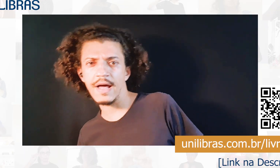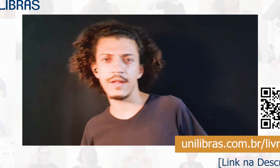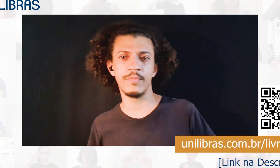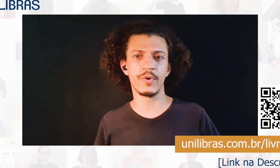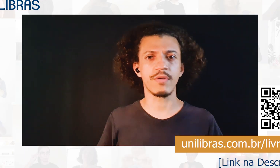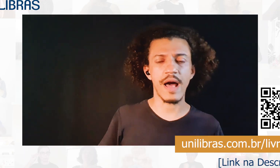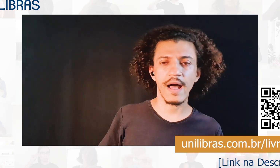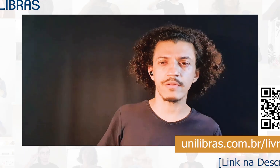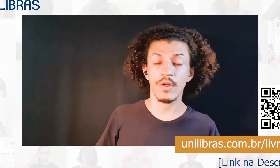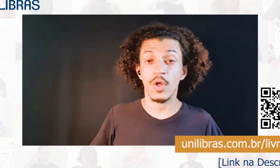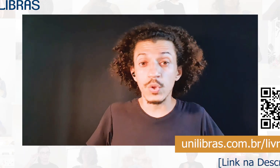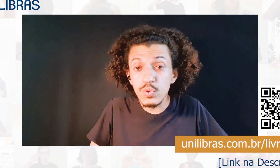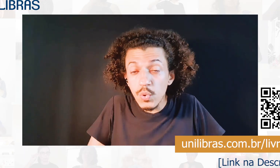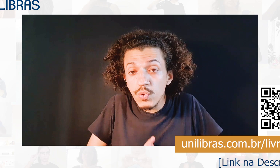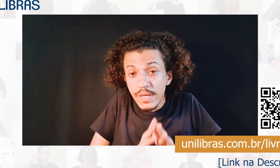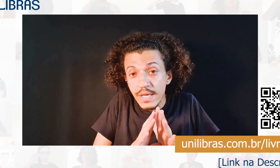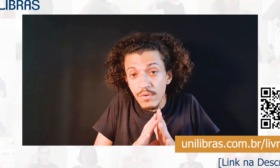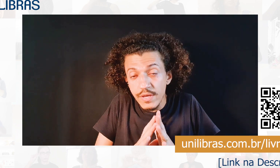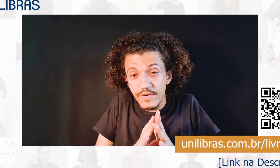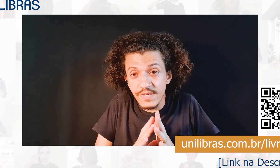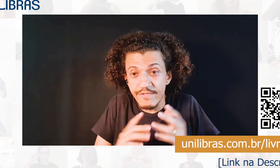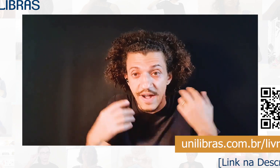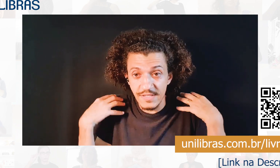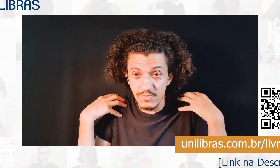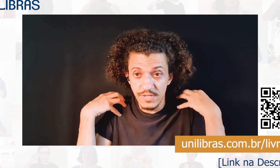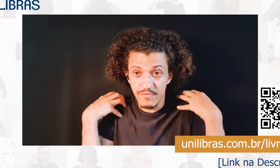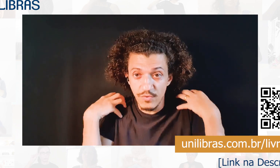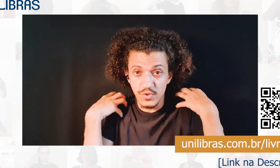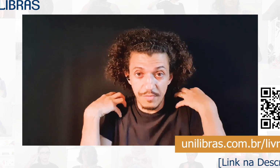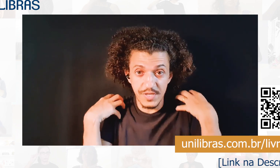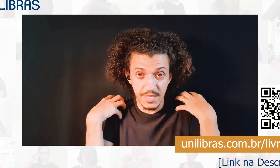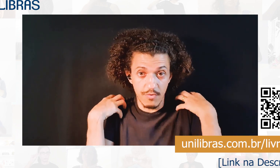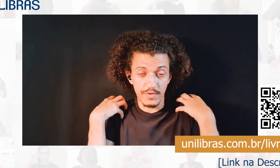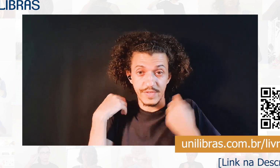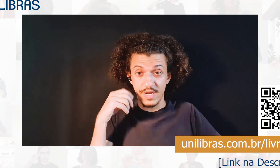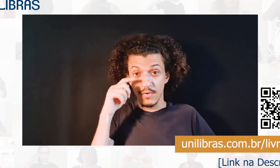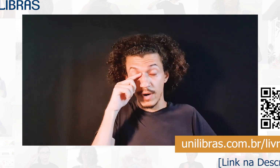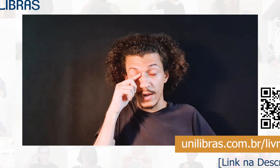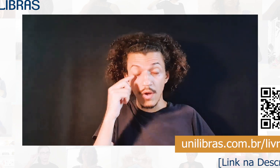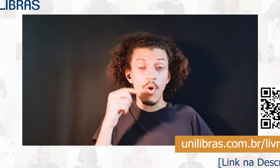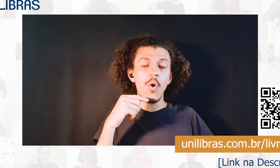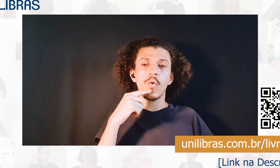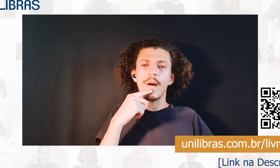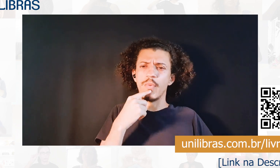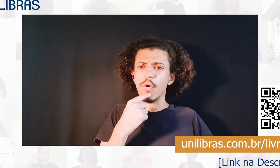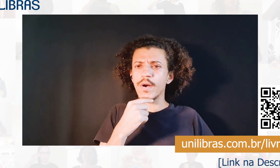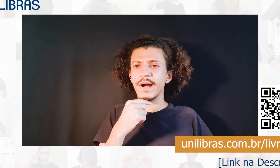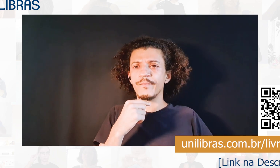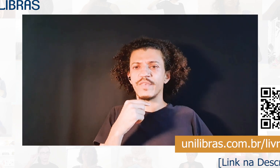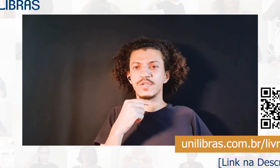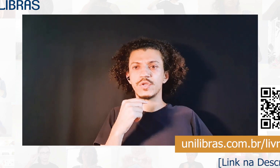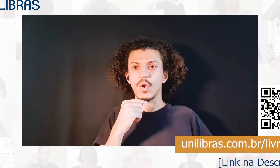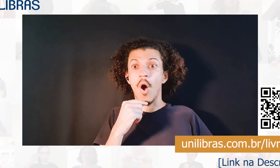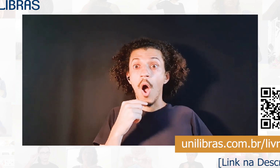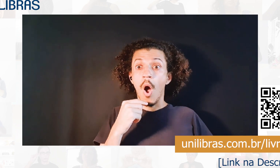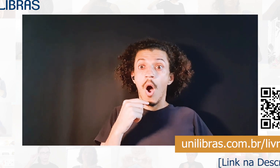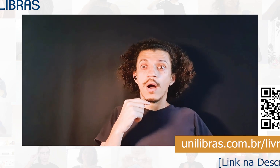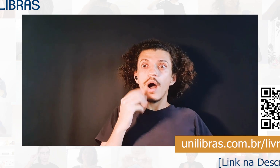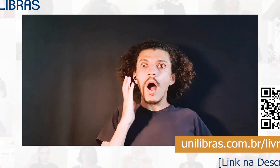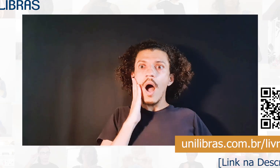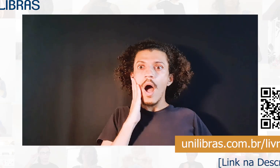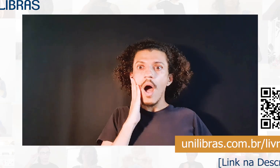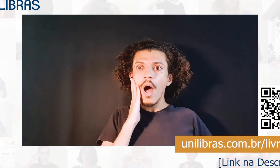para um lado, para o outro lado. Tudo aquilo que você faz, inclusive com os ombros aqui, igual eu estou fazendo agora, ou com a boca, fazendo assim.